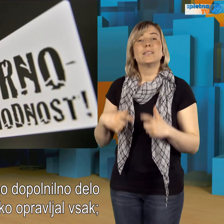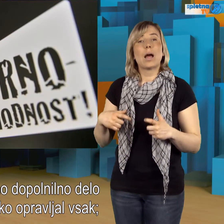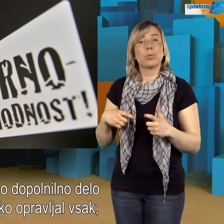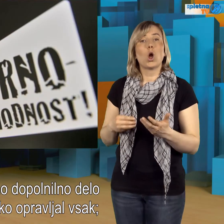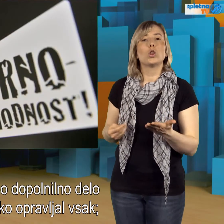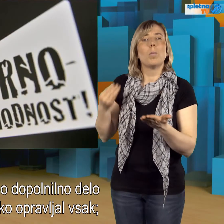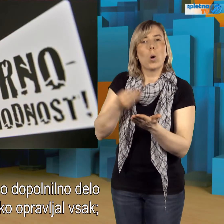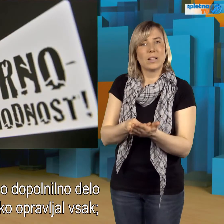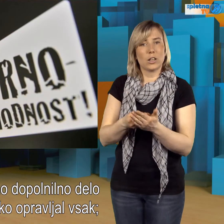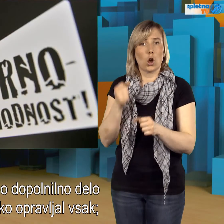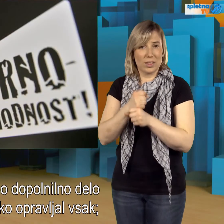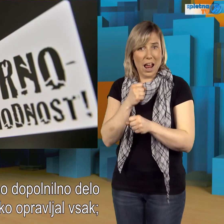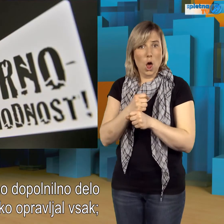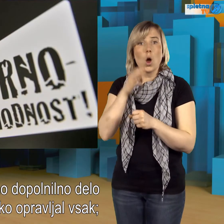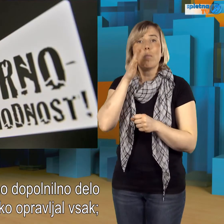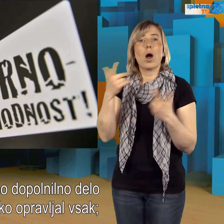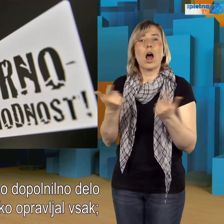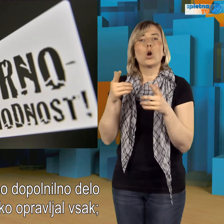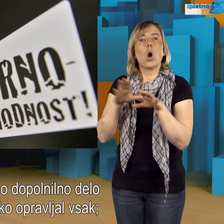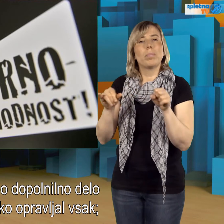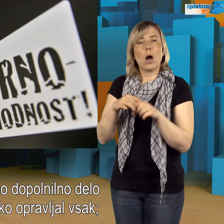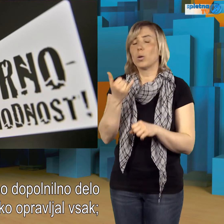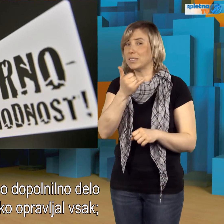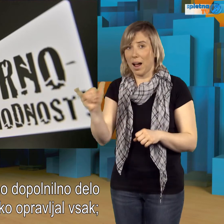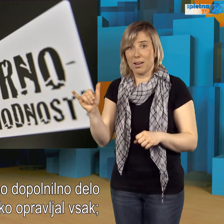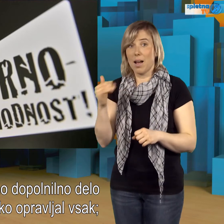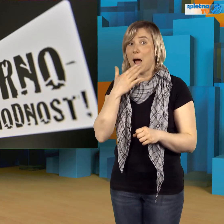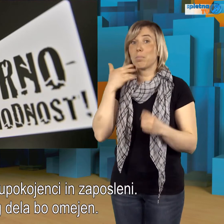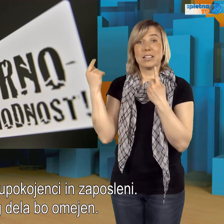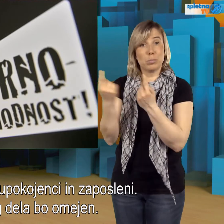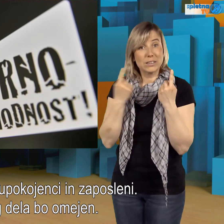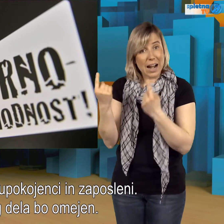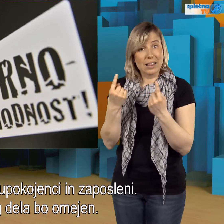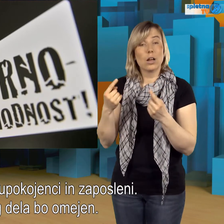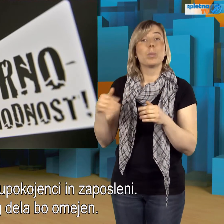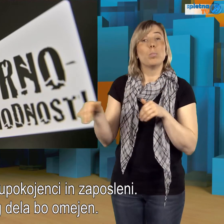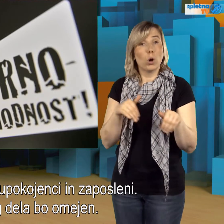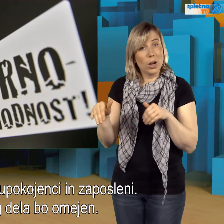Osebno dopolnilno delo bo lahko opravljal vsak, brezposelni, upokojenci in zaposleni.